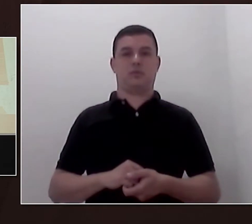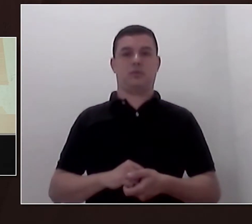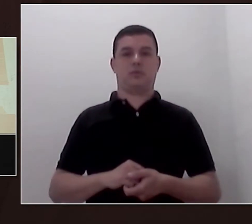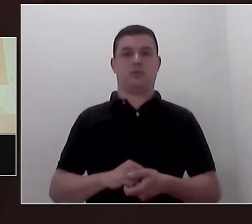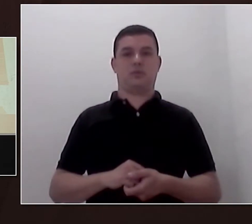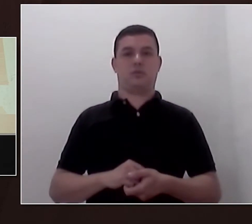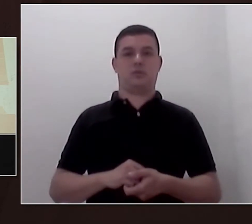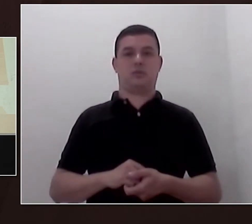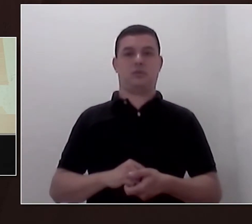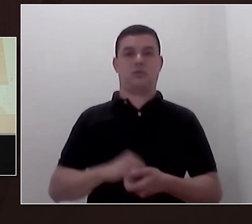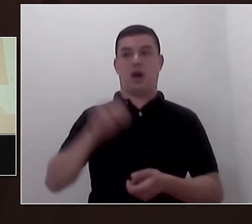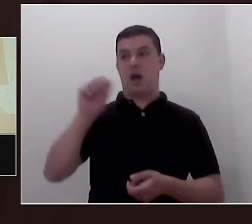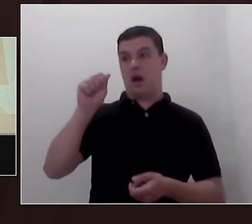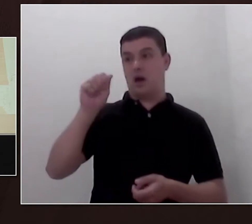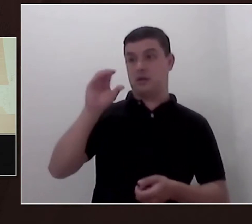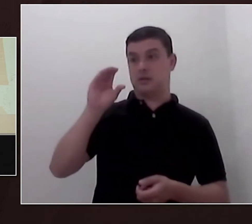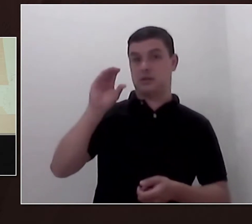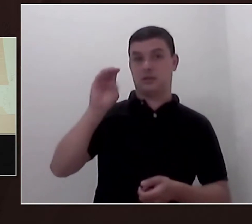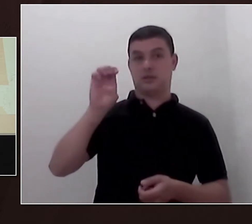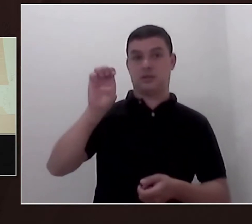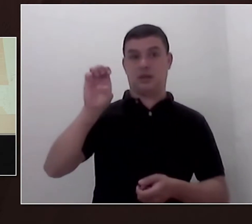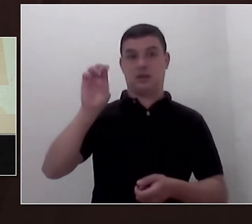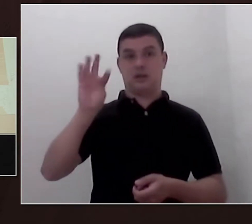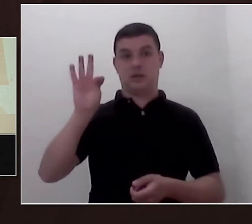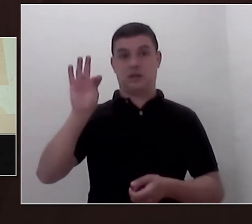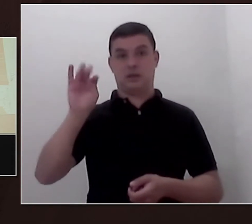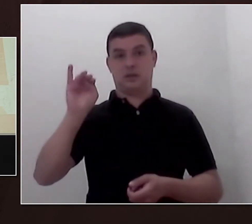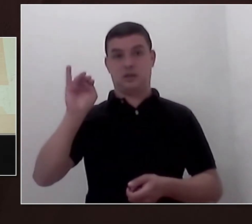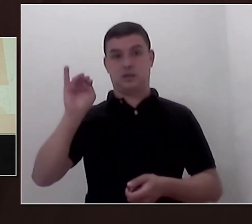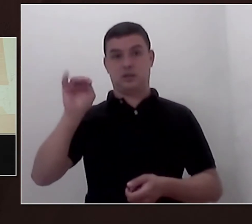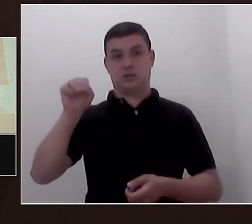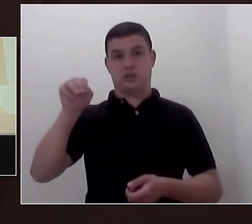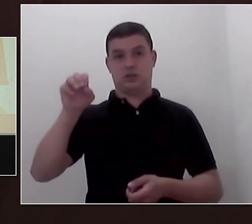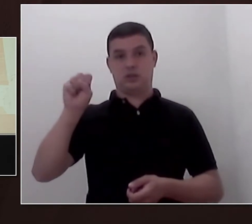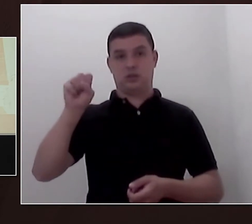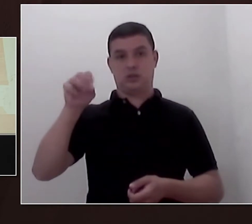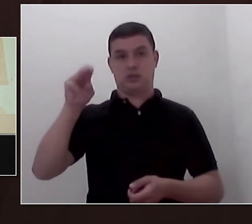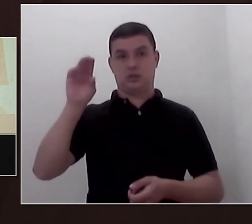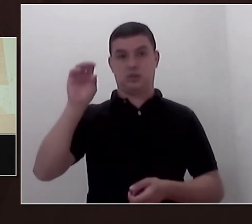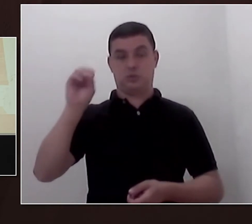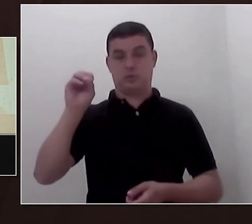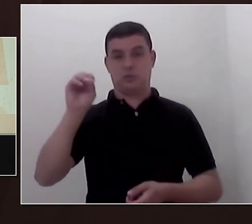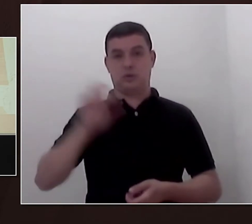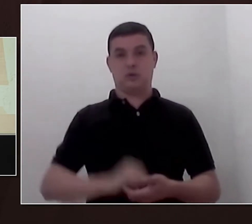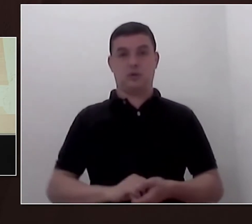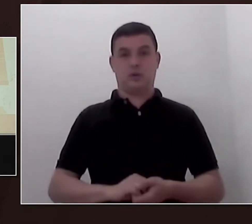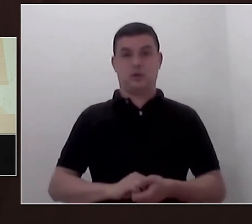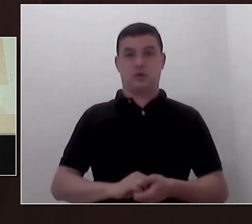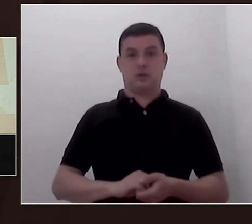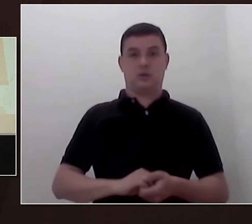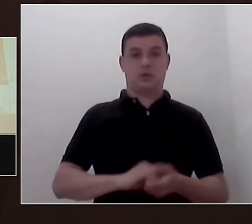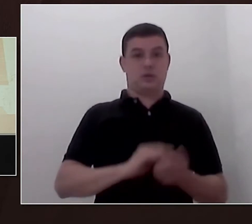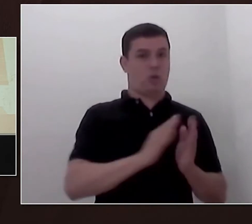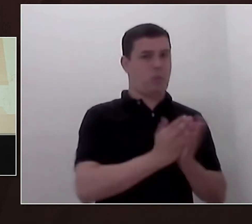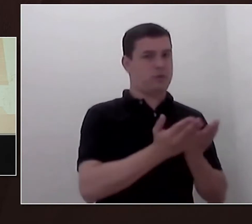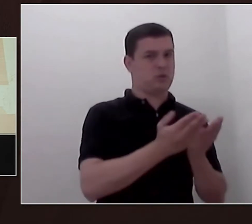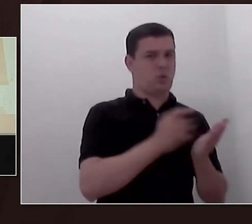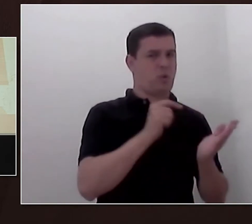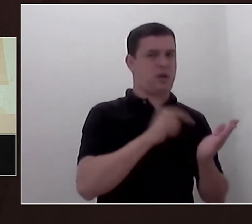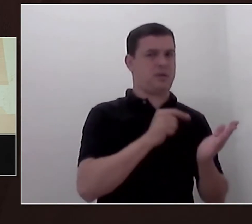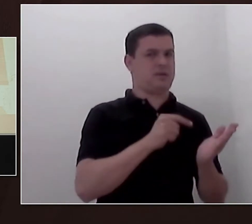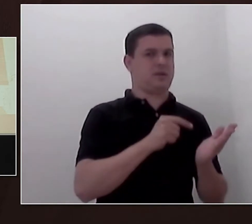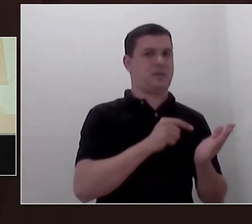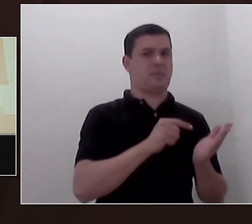monasticismo teve sua origem na filosofia oriental, não nas escrituras. Não na escritura. Ascetismo